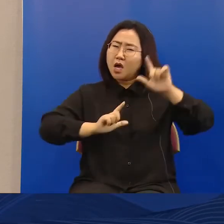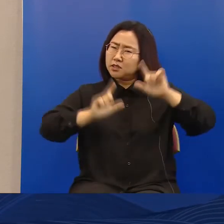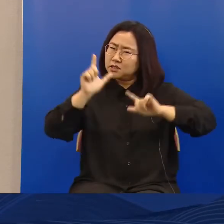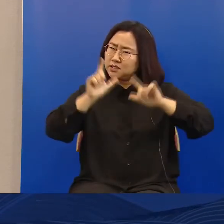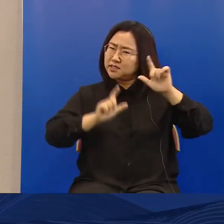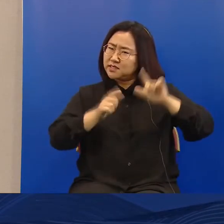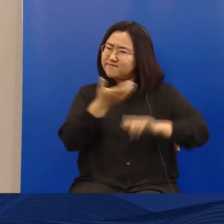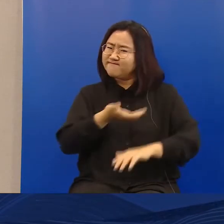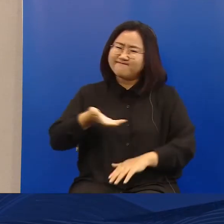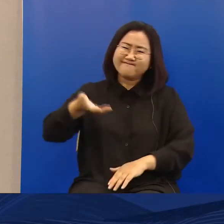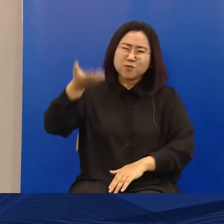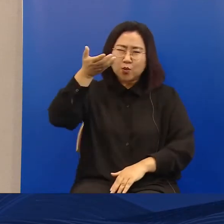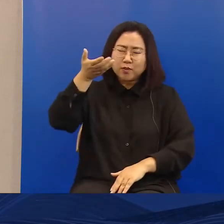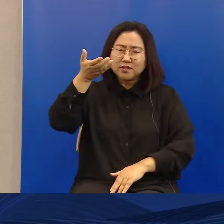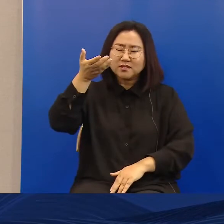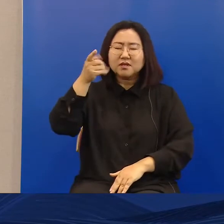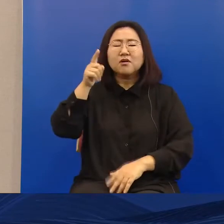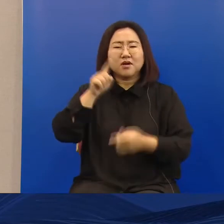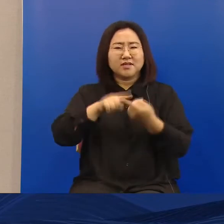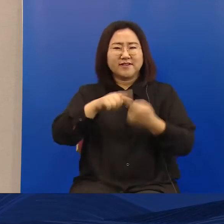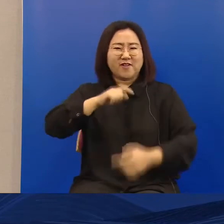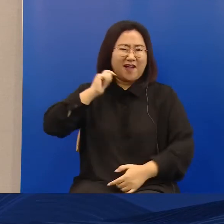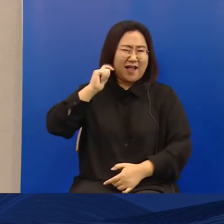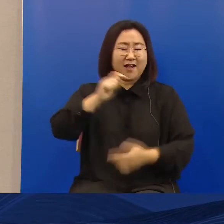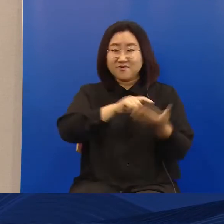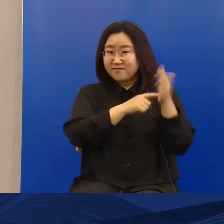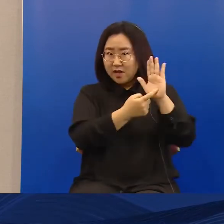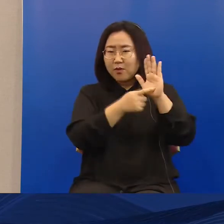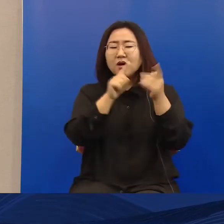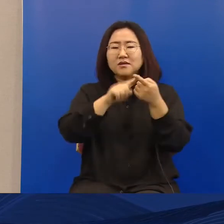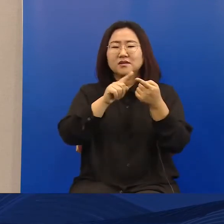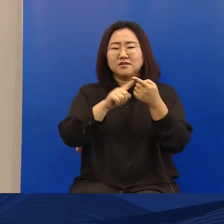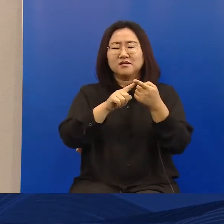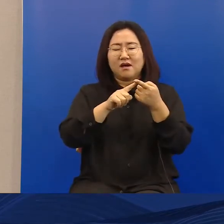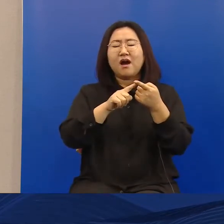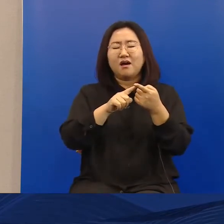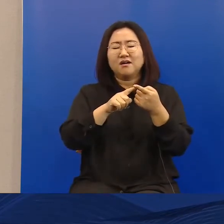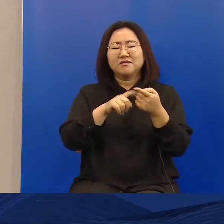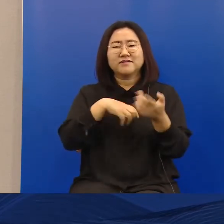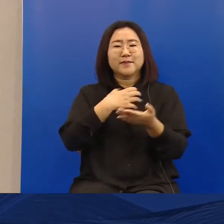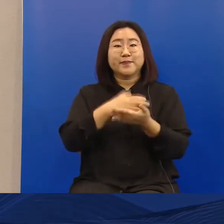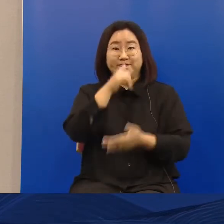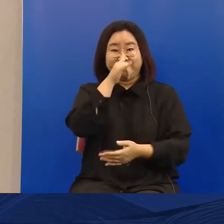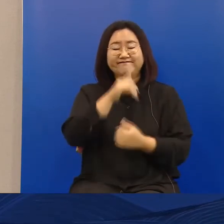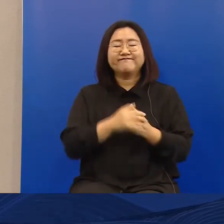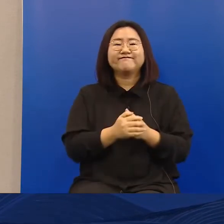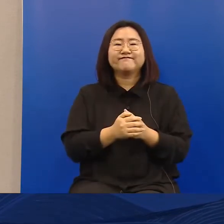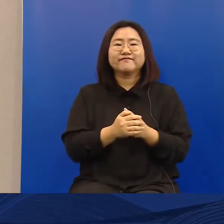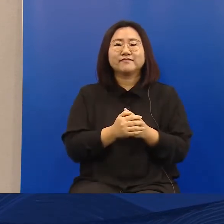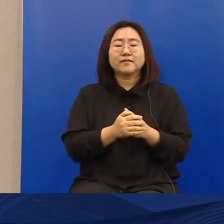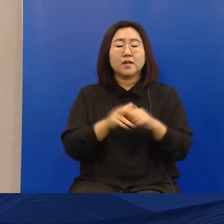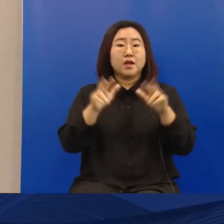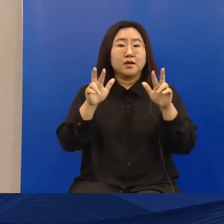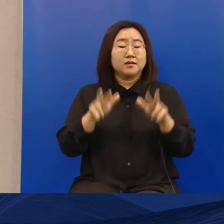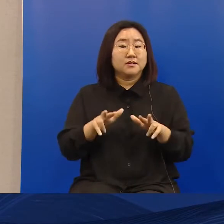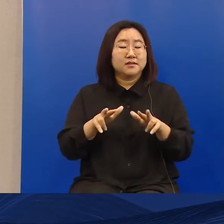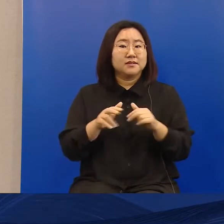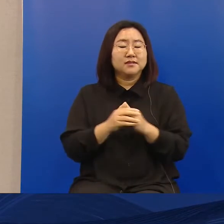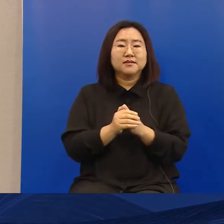질적인 성숙까지 강조해 주신 부분이 아주 인상 깊었다고 생각이 됩니다. 자,